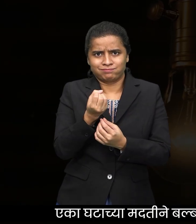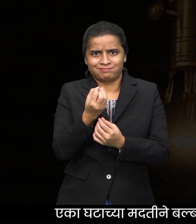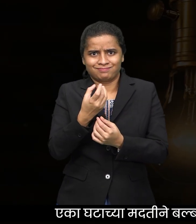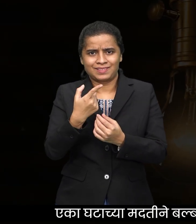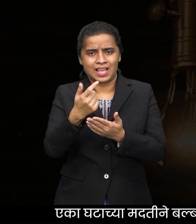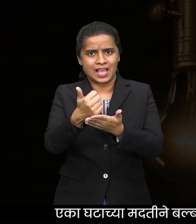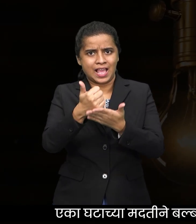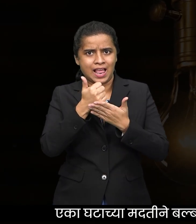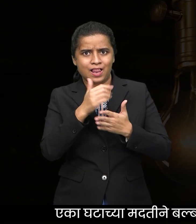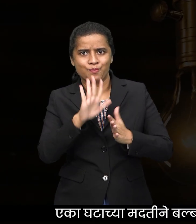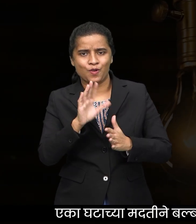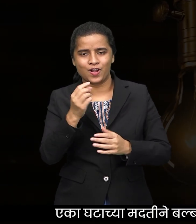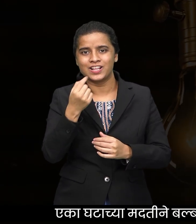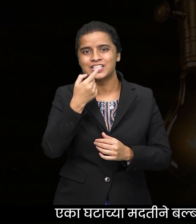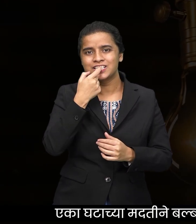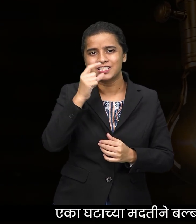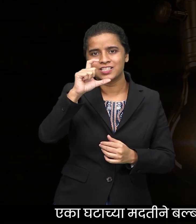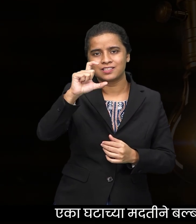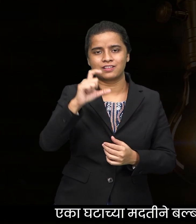प्रकाशित होतो ते पाहूया.